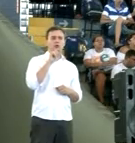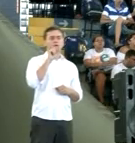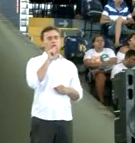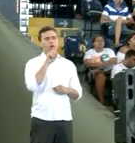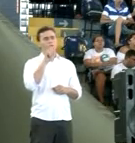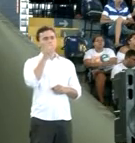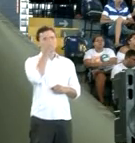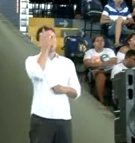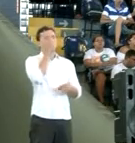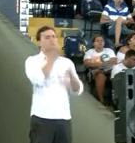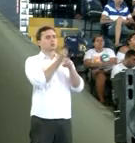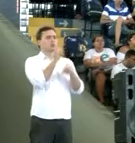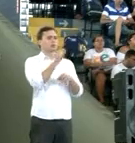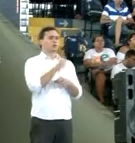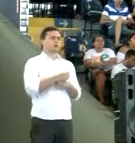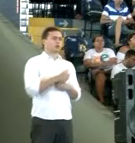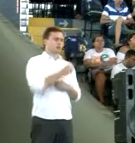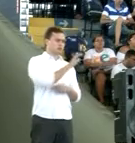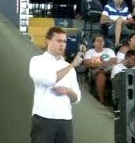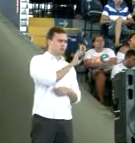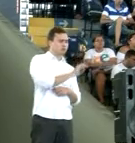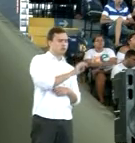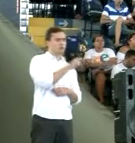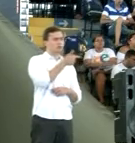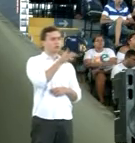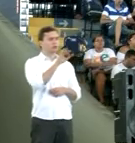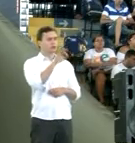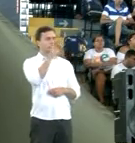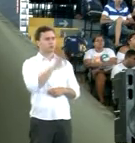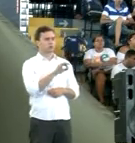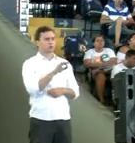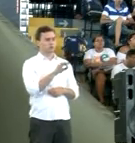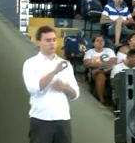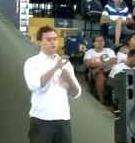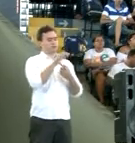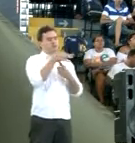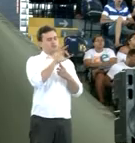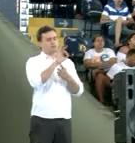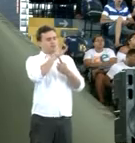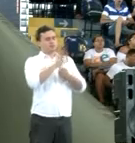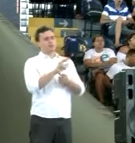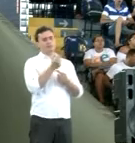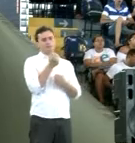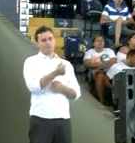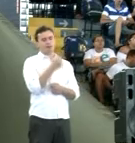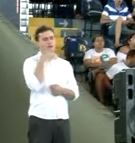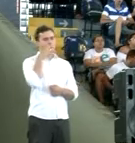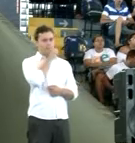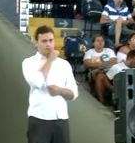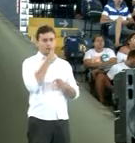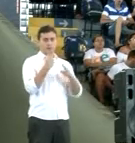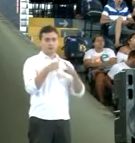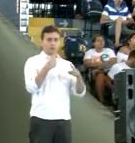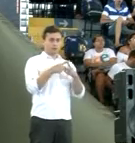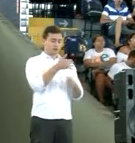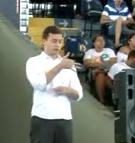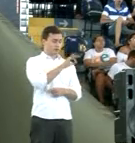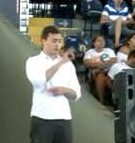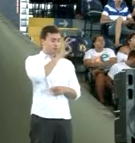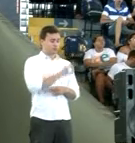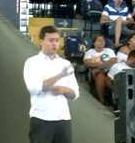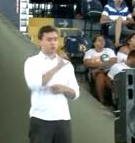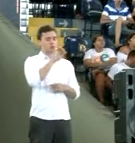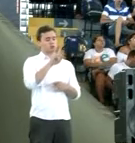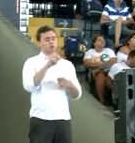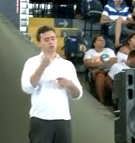5%, 10%, 15%, 20%? Qual o valor mais fácil? 10%. Porque no caso 10% é